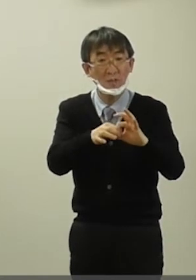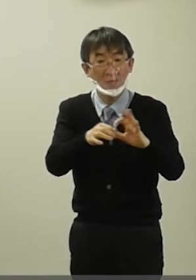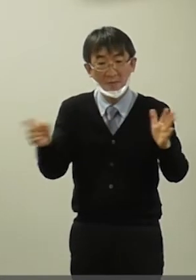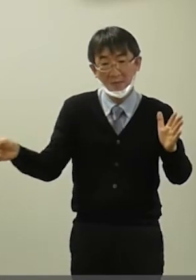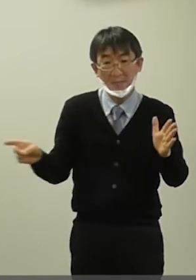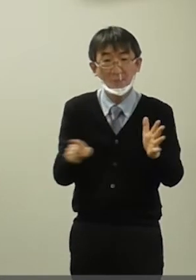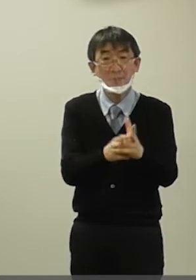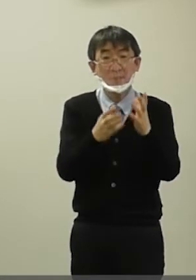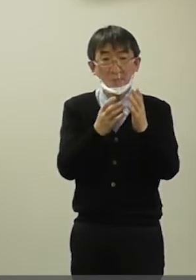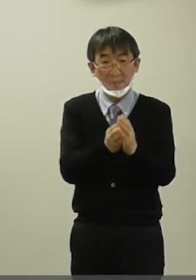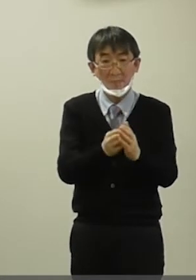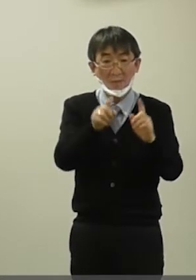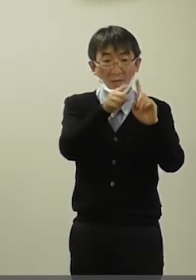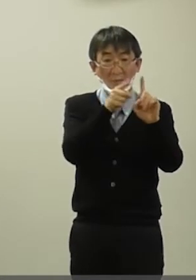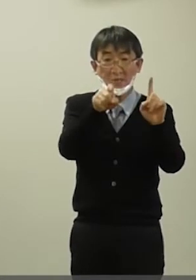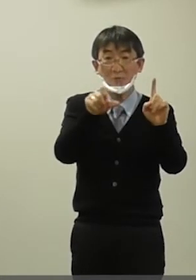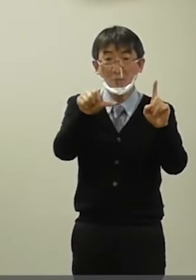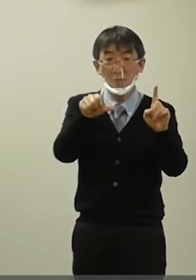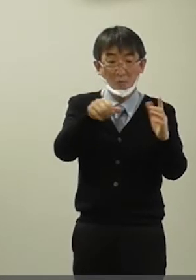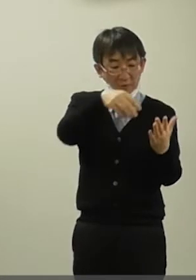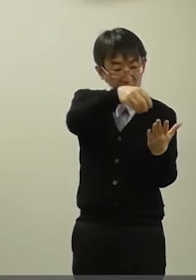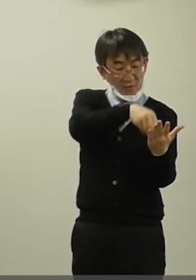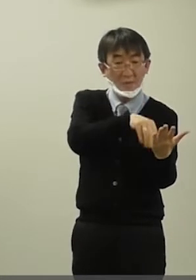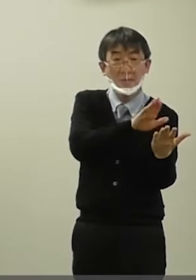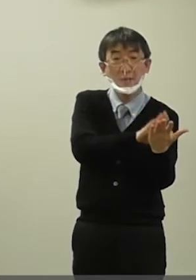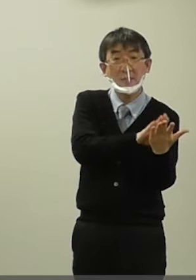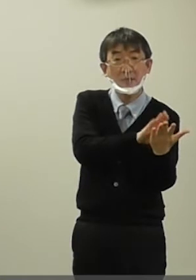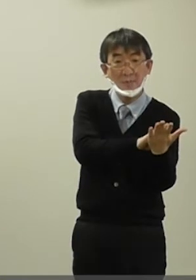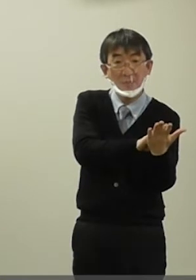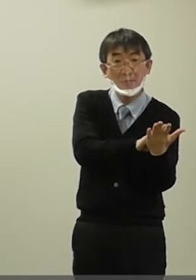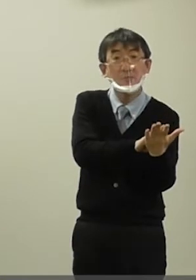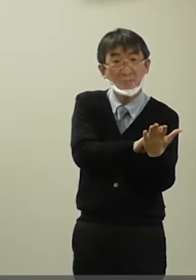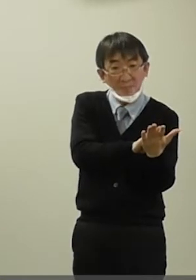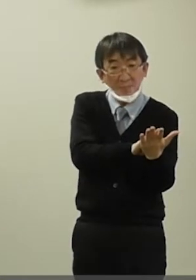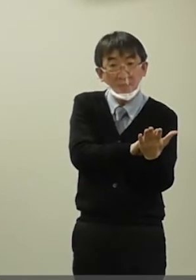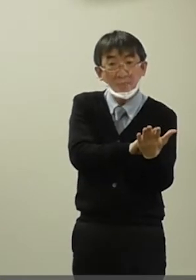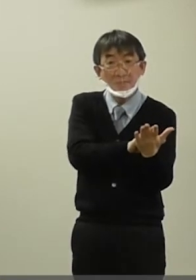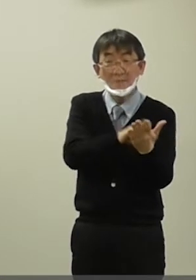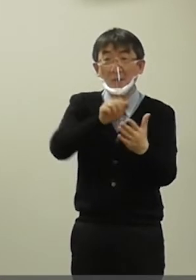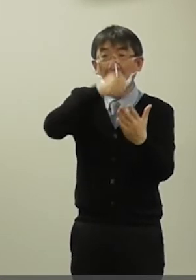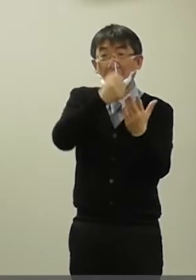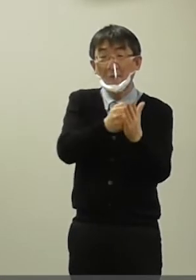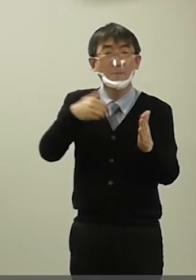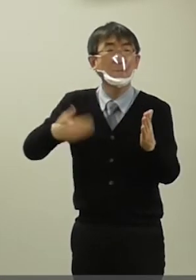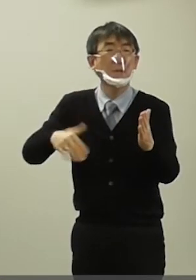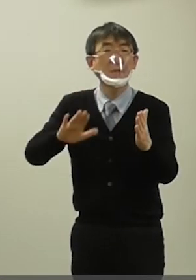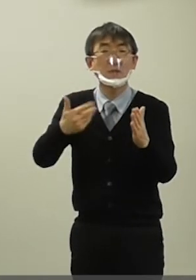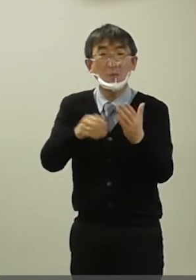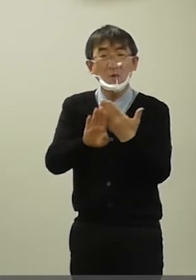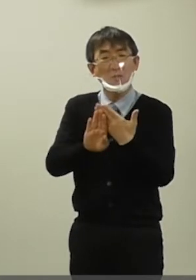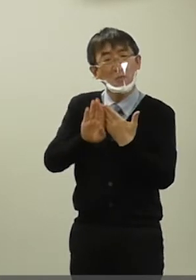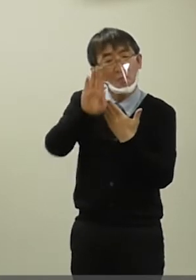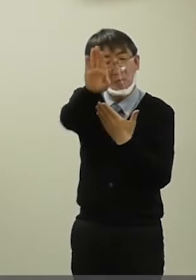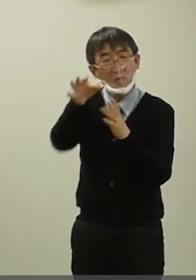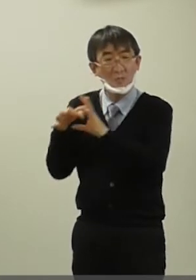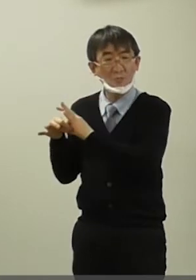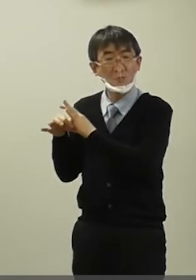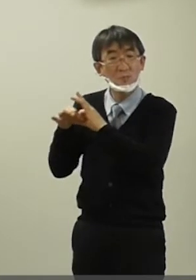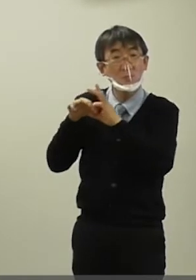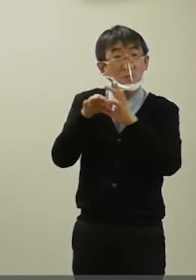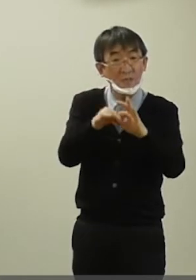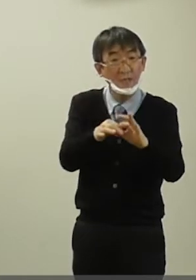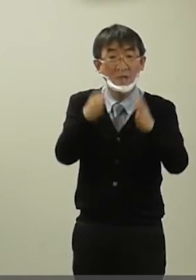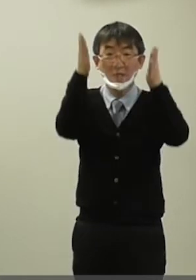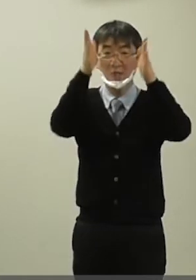ページの一番下にまとめとしてはこれから未来に向けてを奪うとしてやるのが真の文を進めばそういうこと